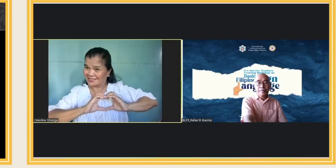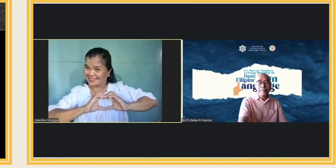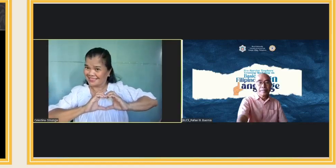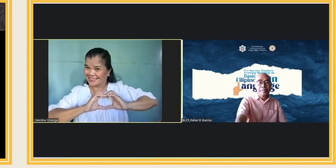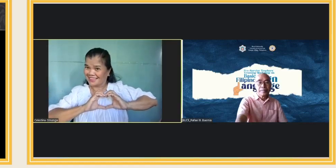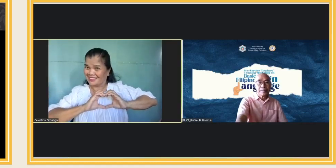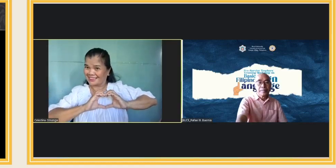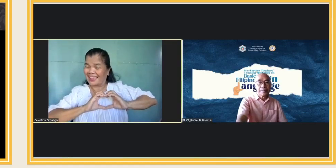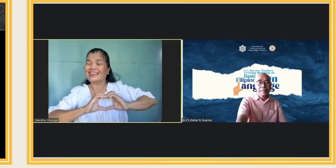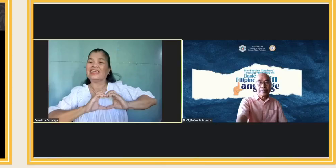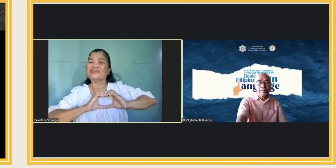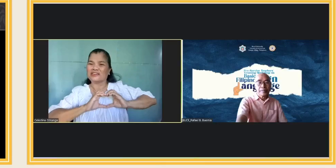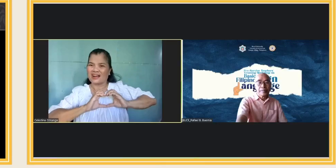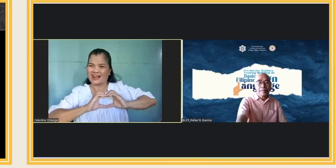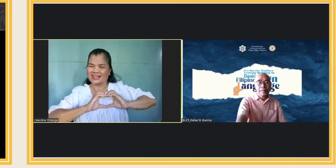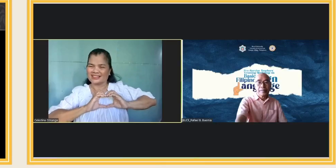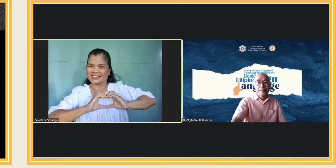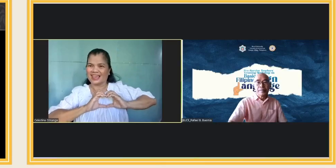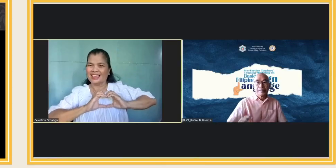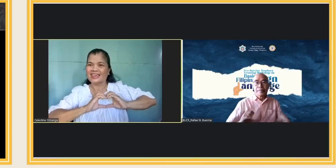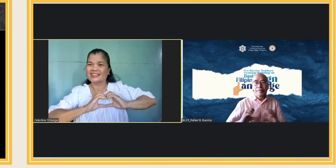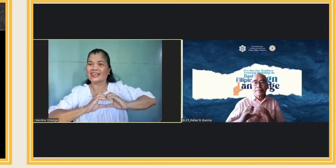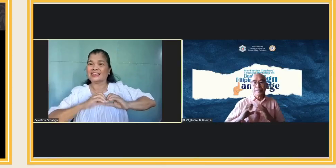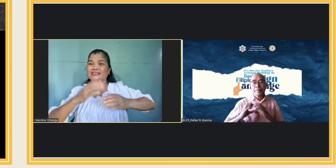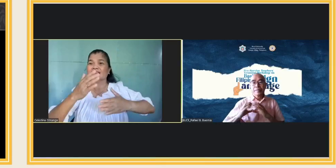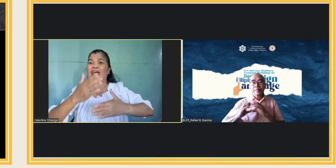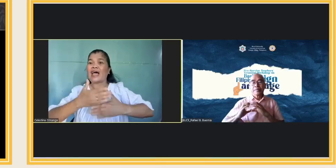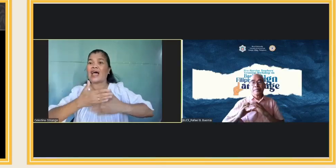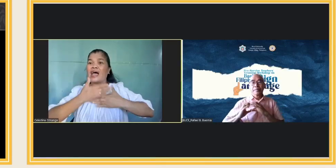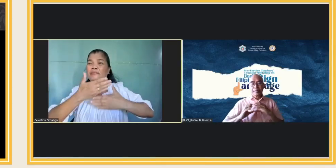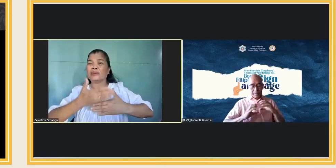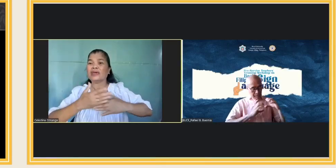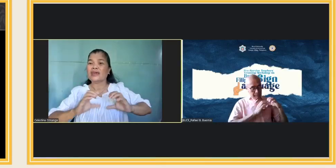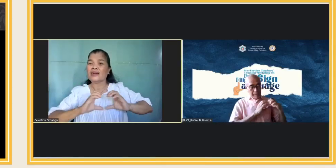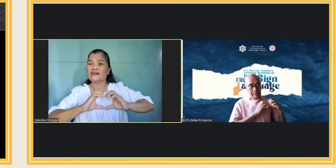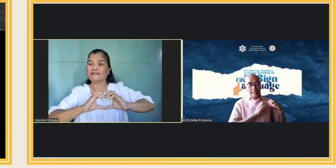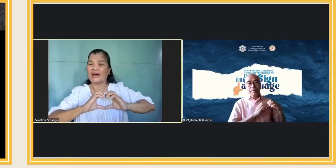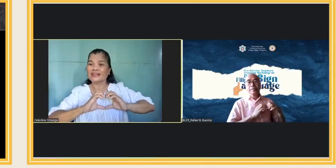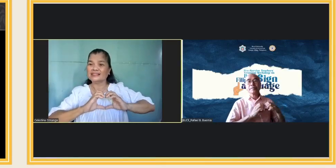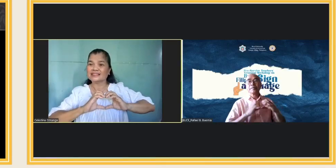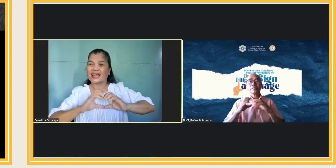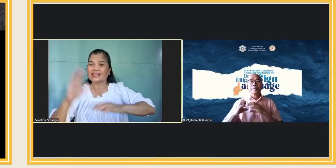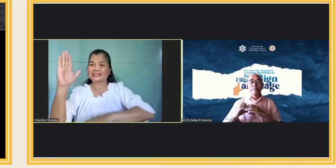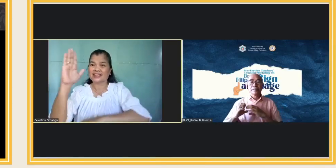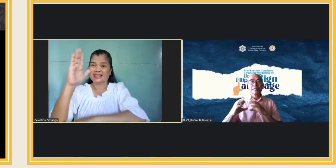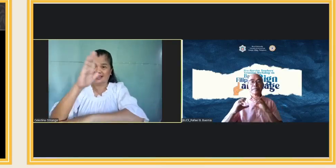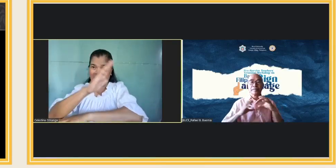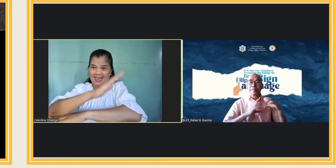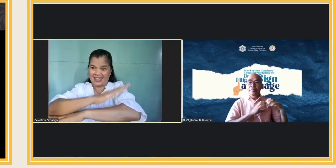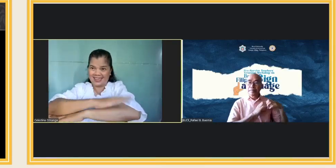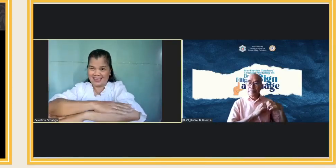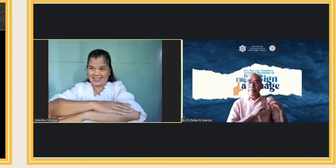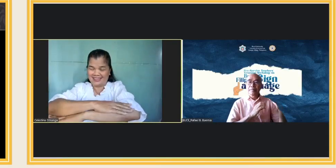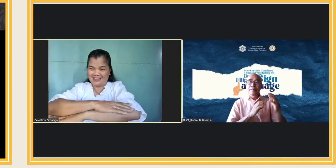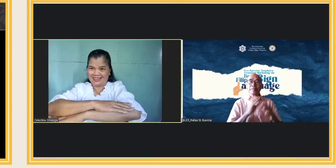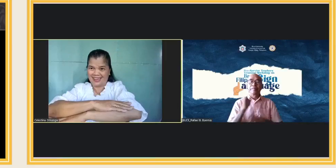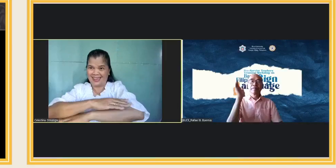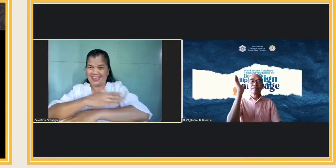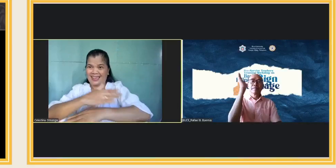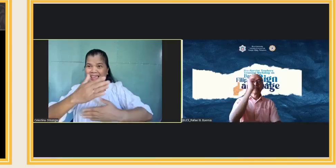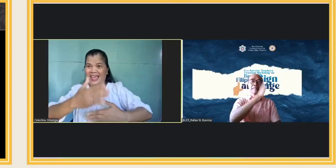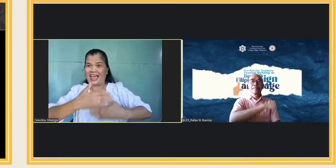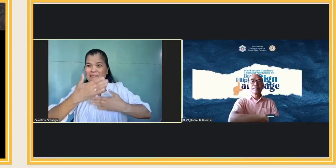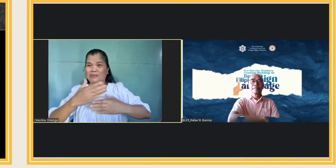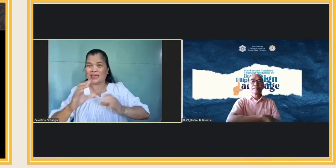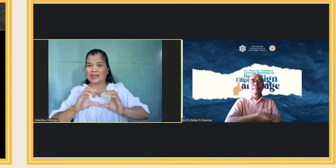heart. Okay, near your heart. Okay, that is Happy Valentine's Day.